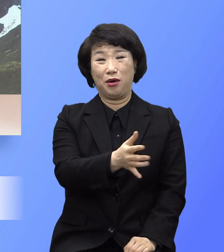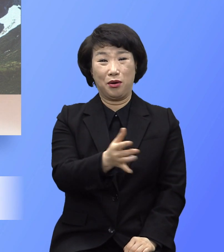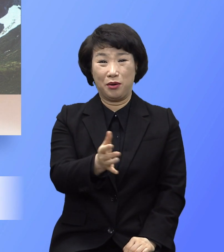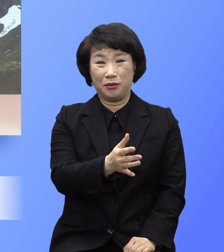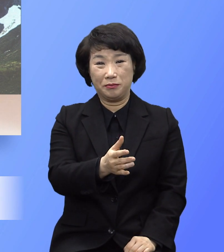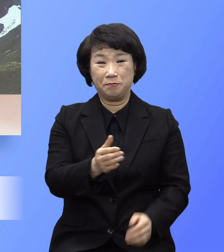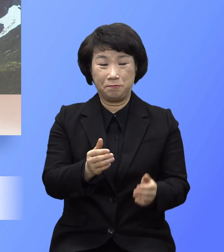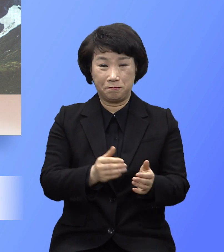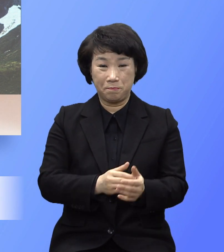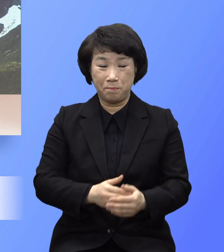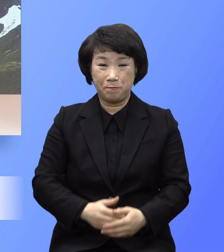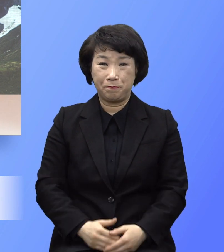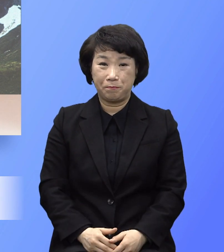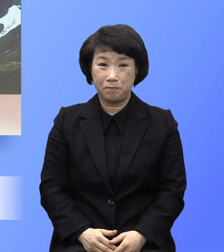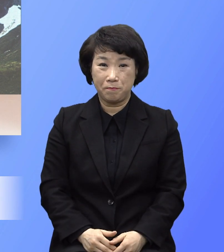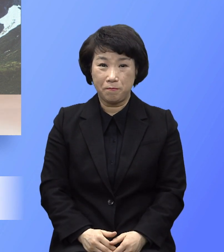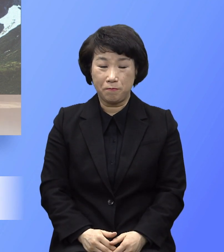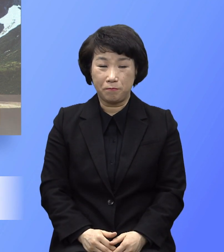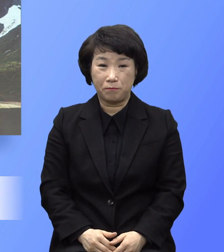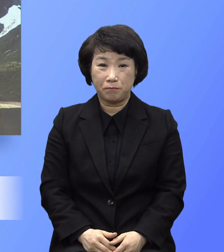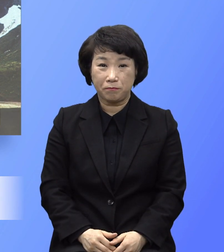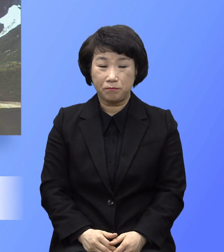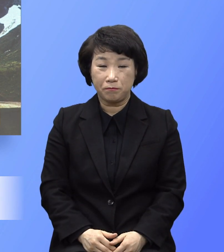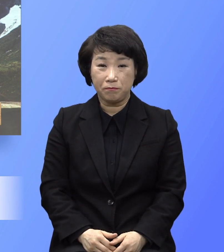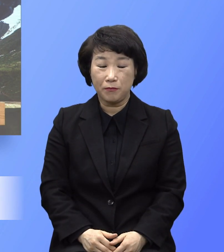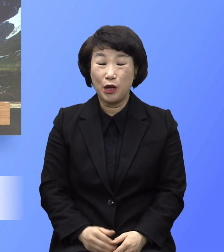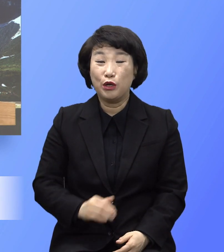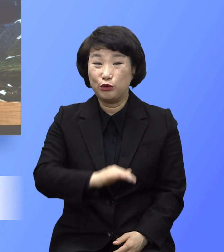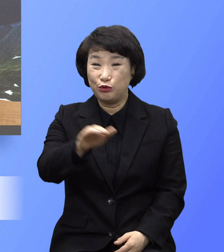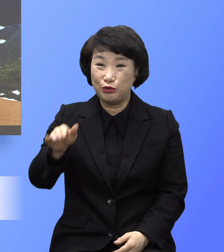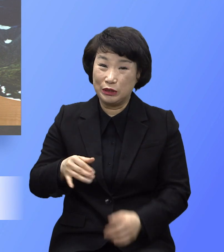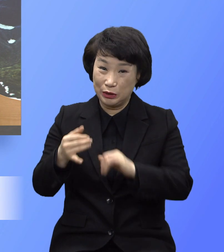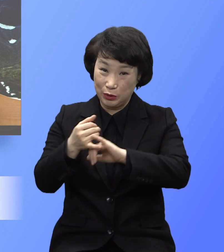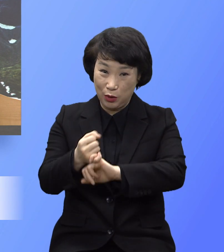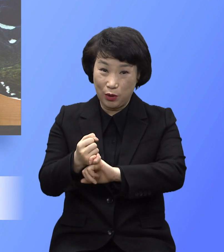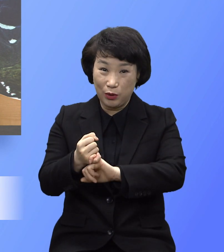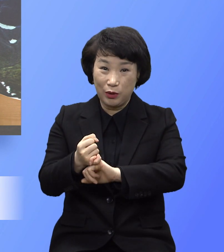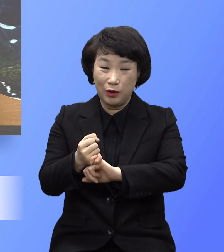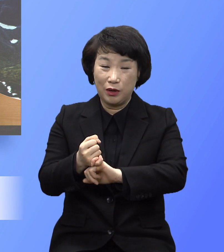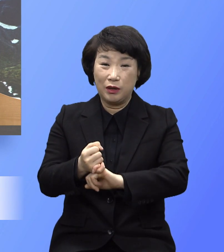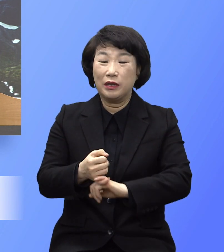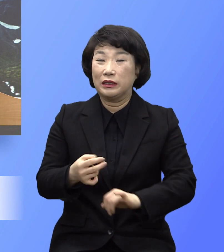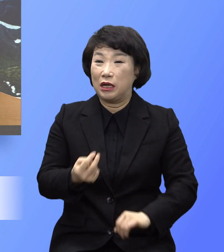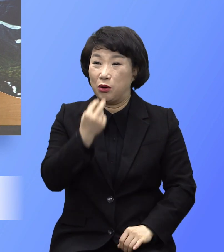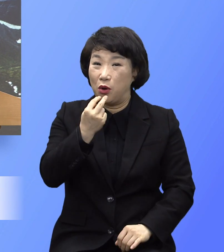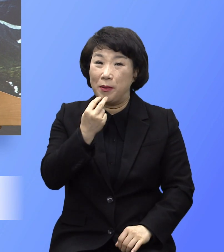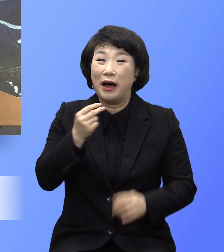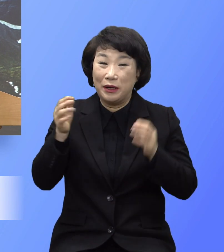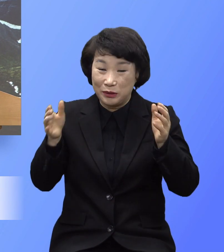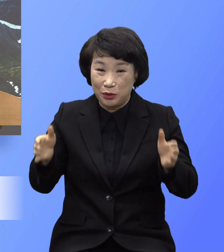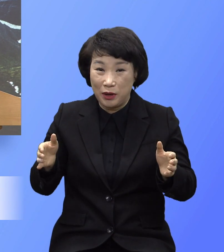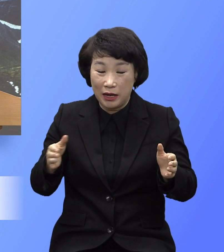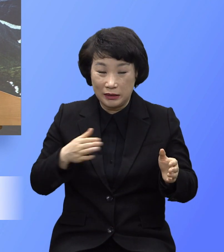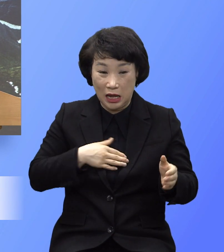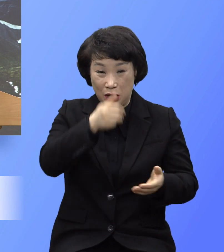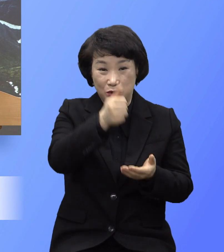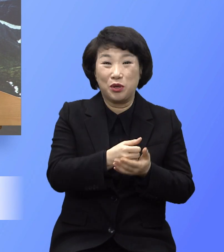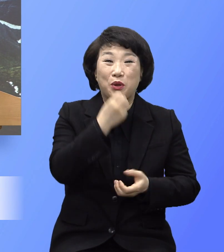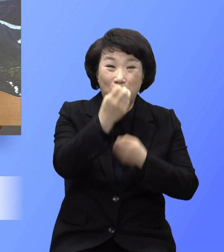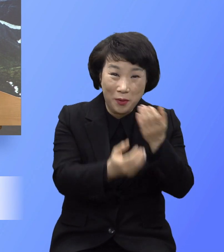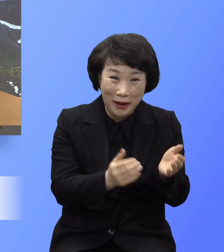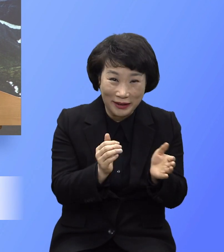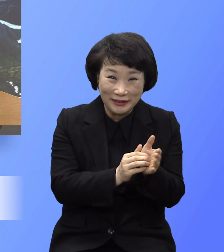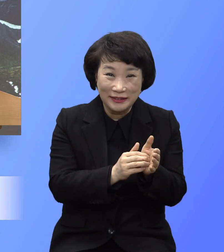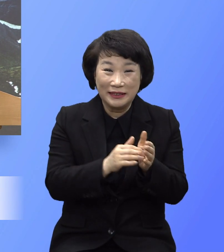속에 생명이 없느니라. 우리는 반드시 호흡할 때 죄는